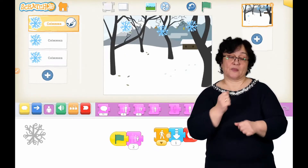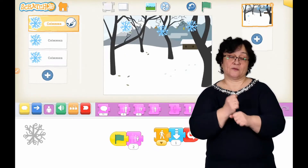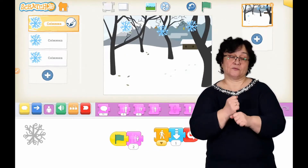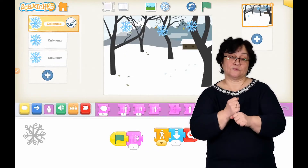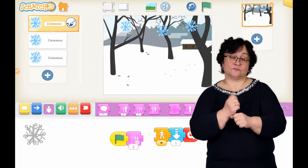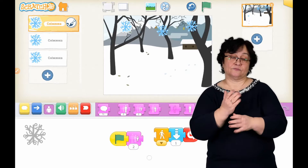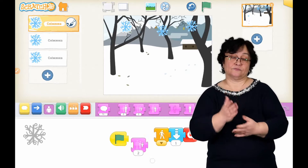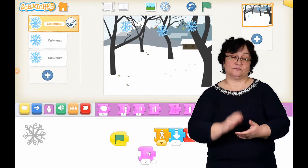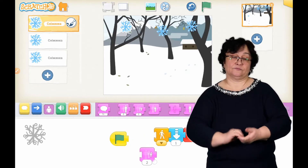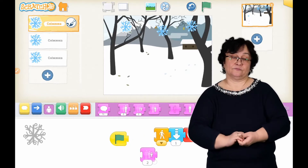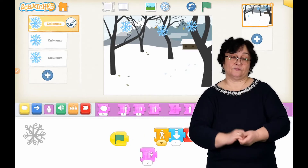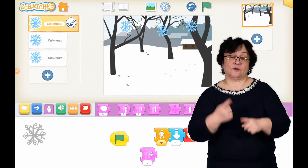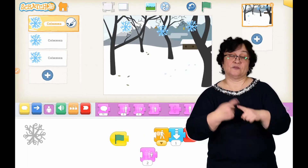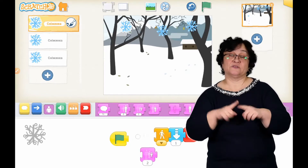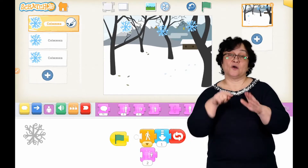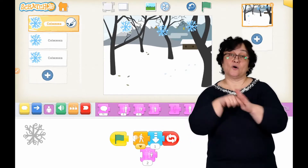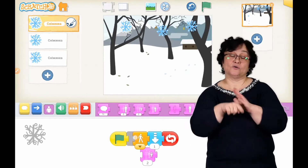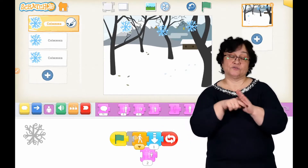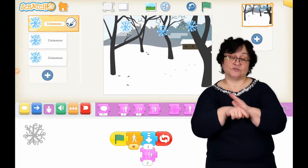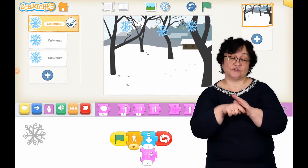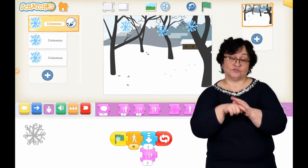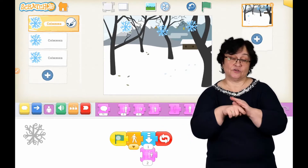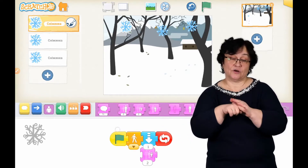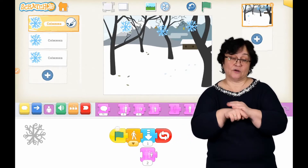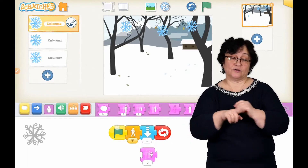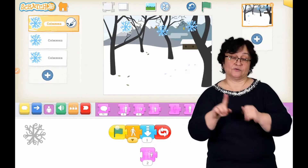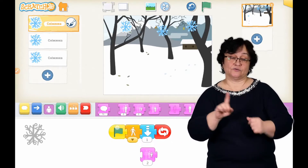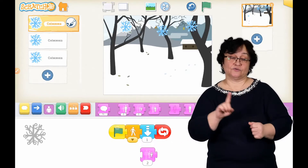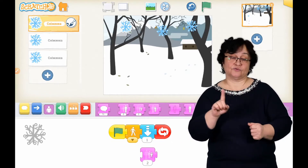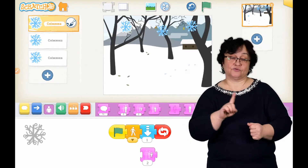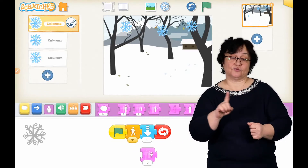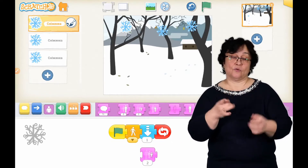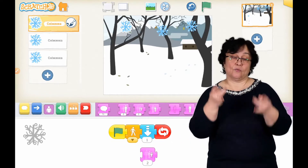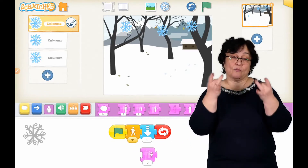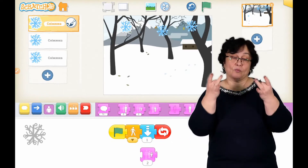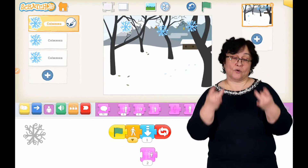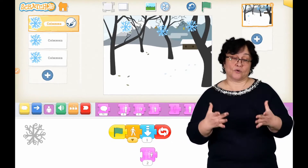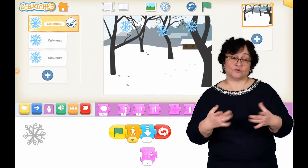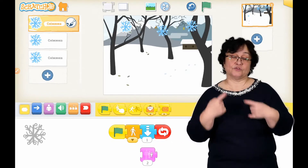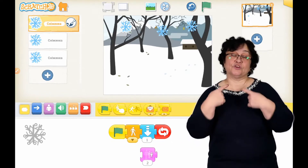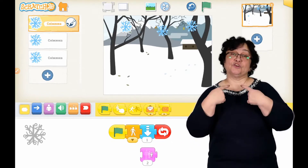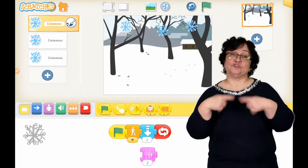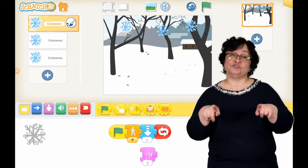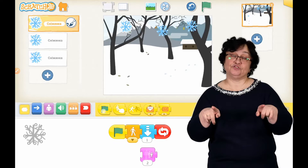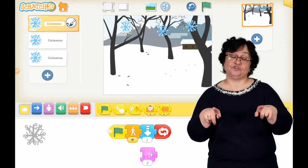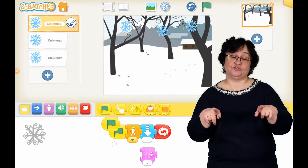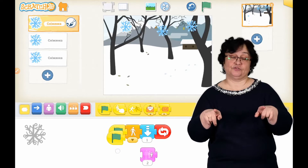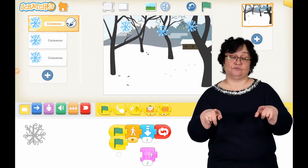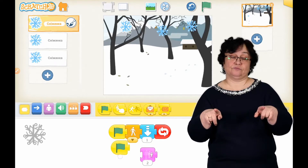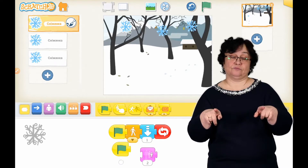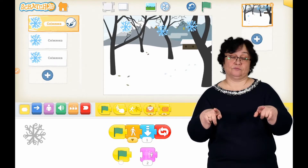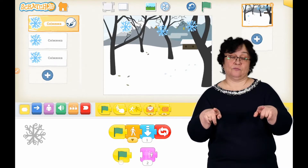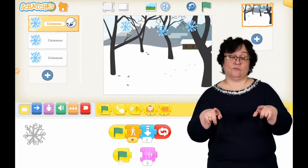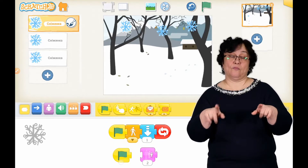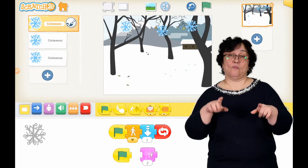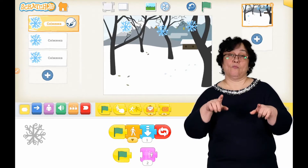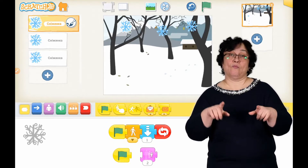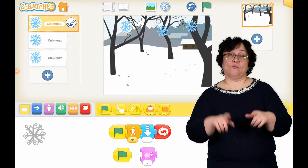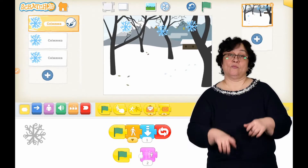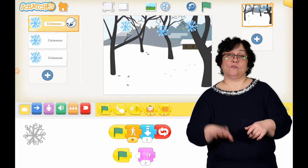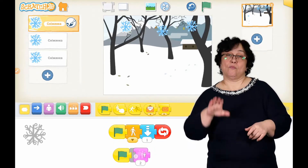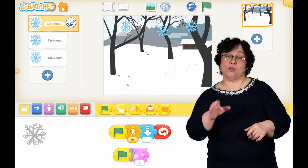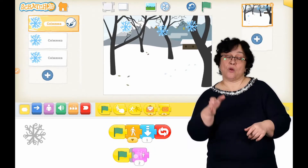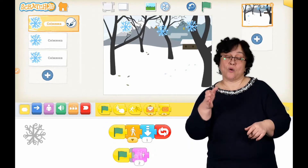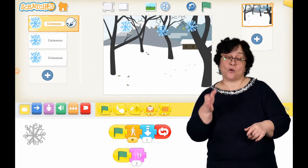Неправильний ми побудували код. Це означає, що ми просто іншим